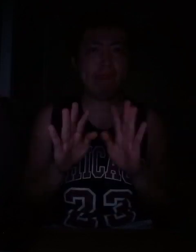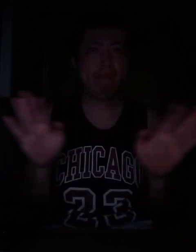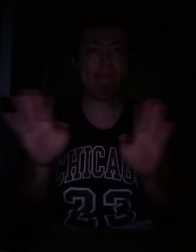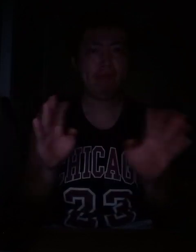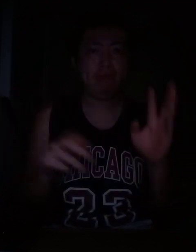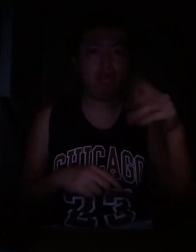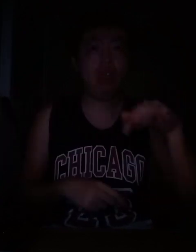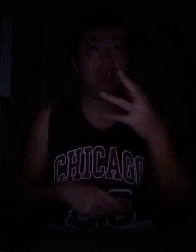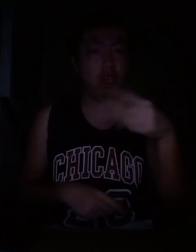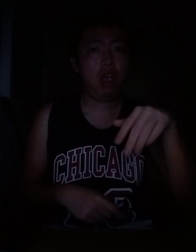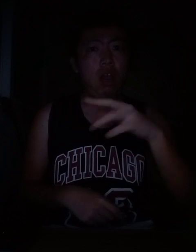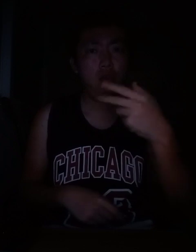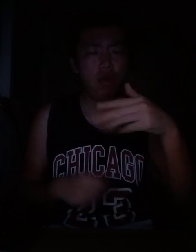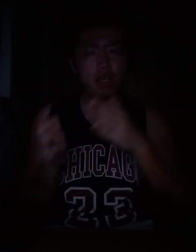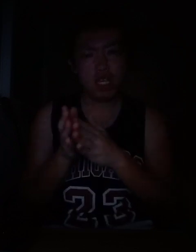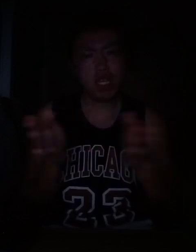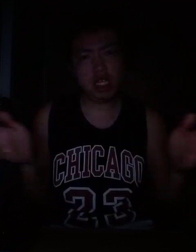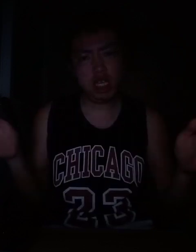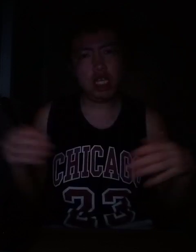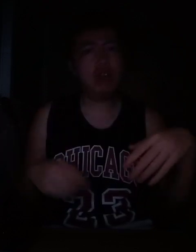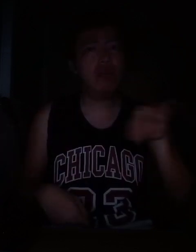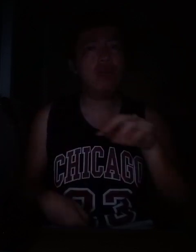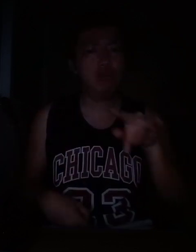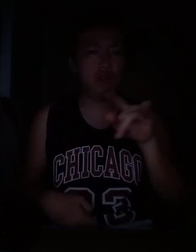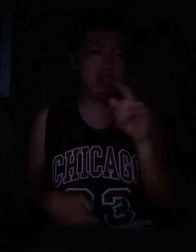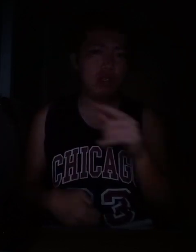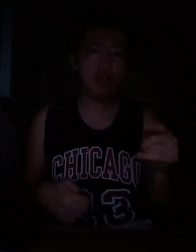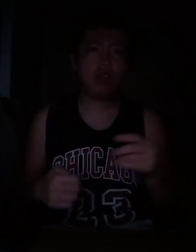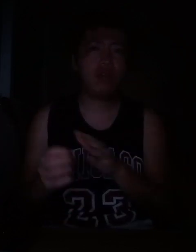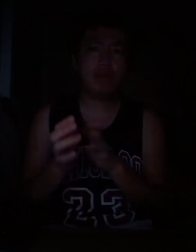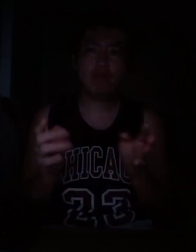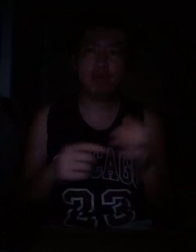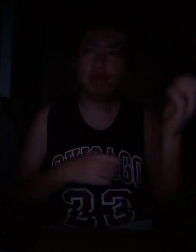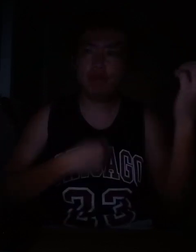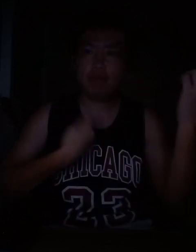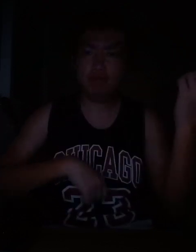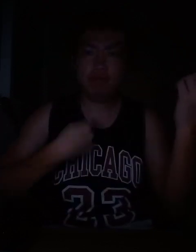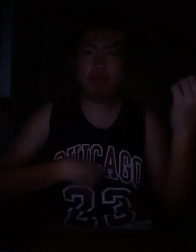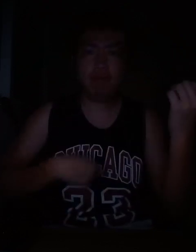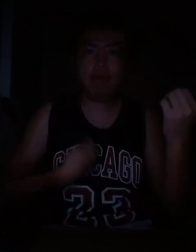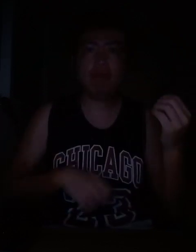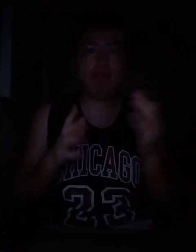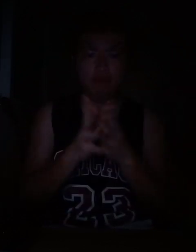남은 일정을 이어가고 서울 상암 월드컵 경기장에서 K-팝 공연으로 마무리할 계획입니다.